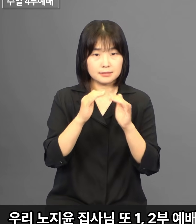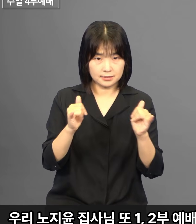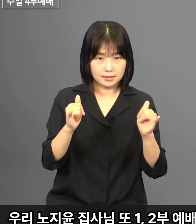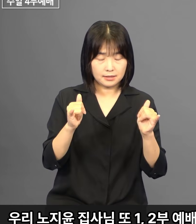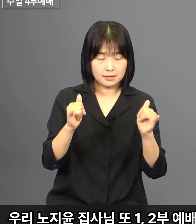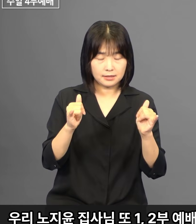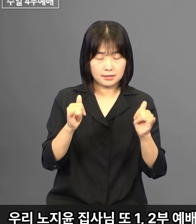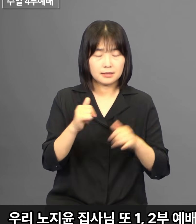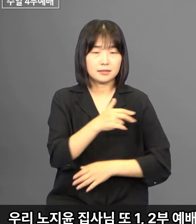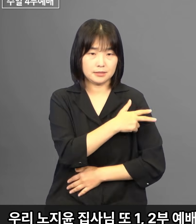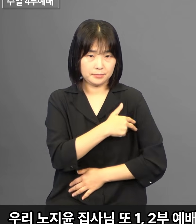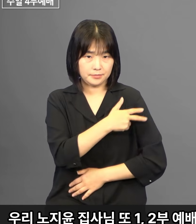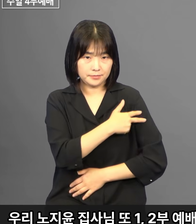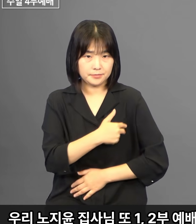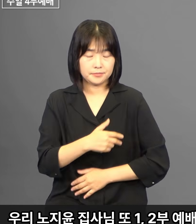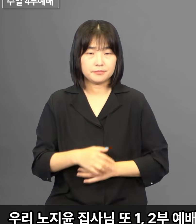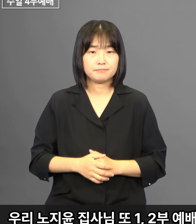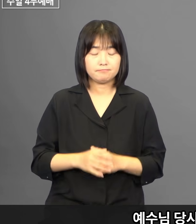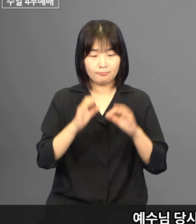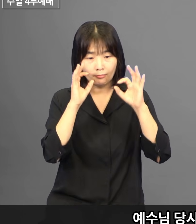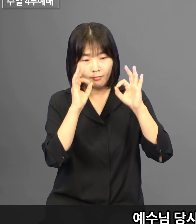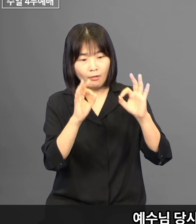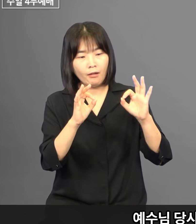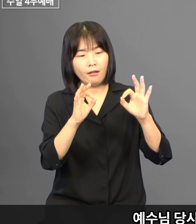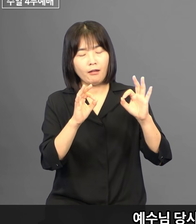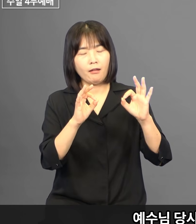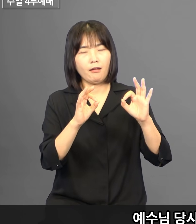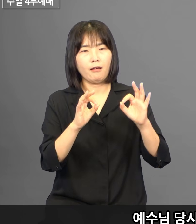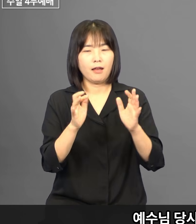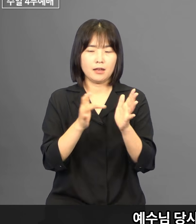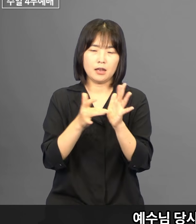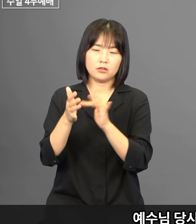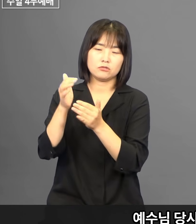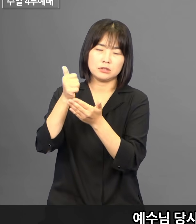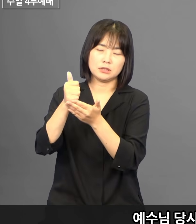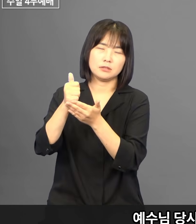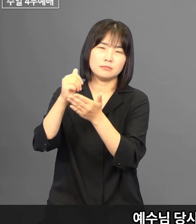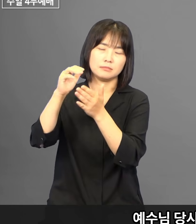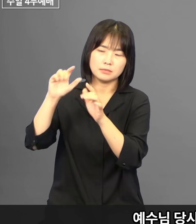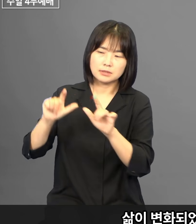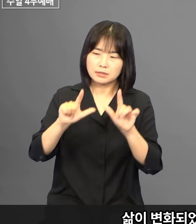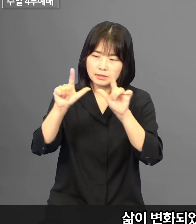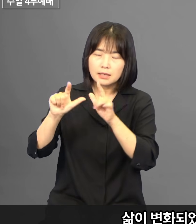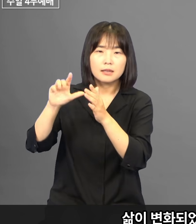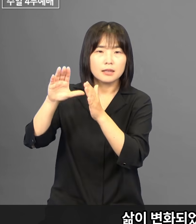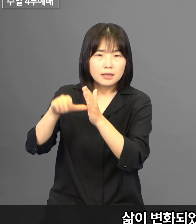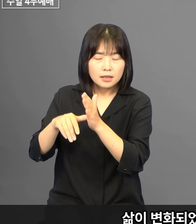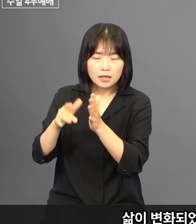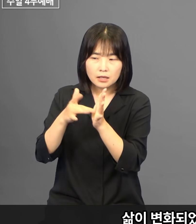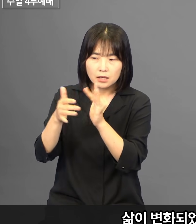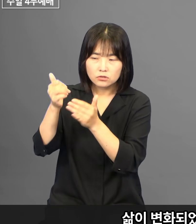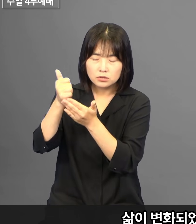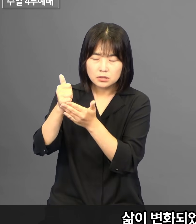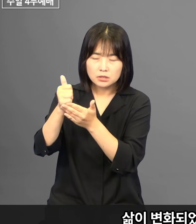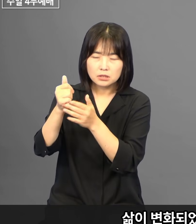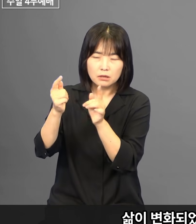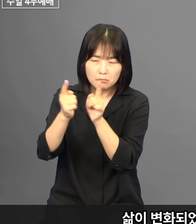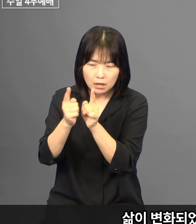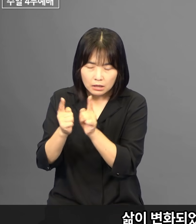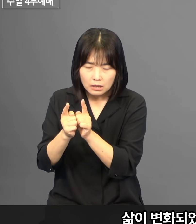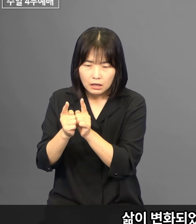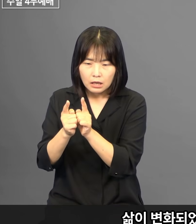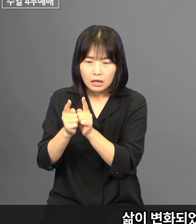이승희 집사님 이렇게 보면서 예수님 당시 때 예수님을 만나고 삶이 변화되었던